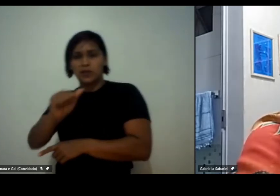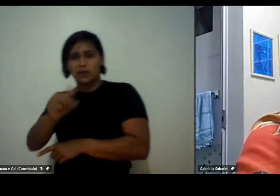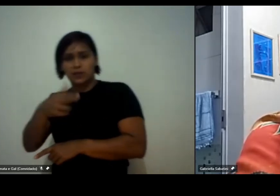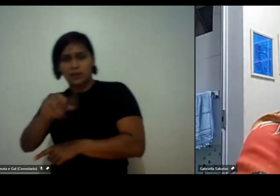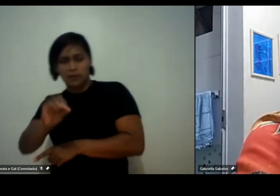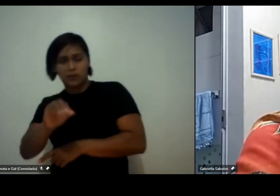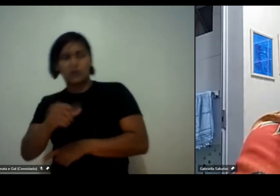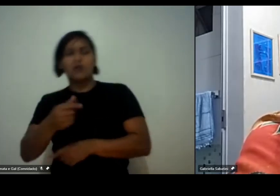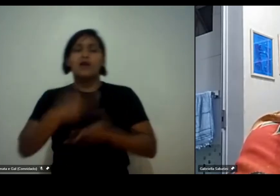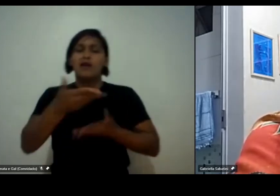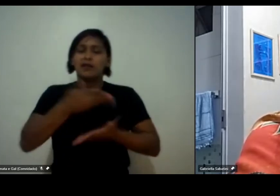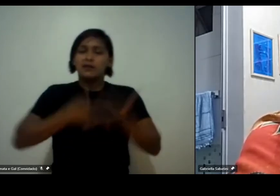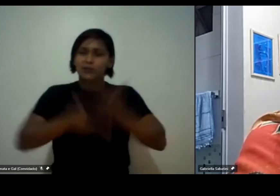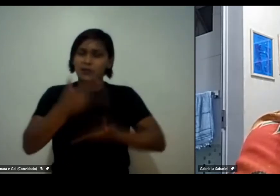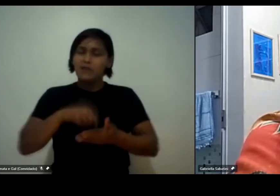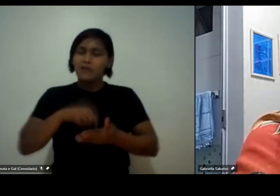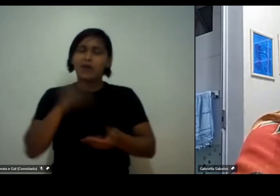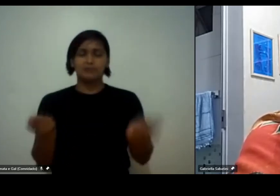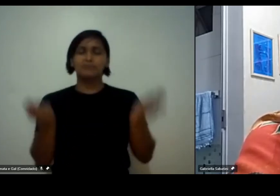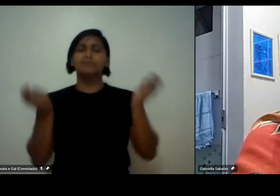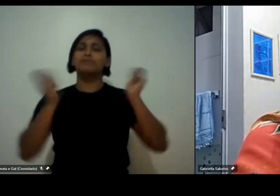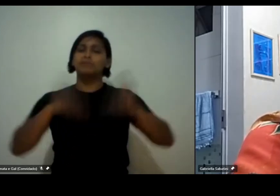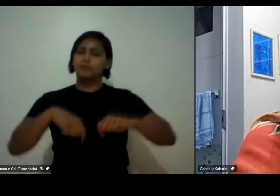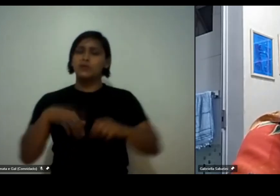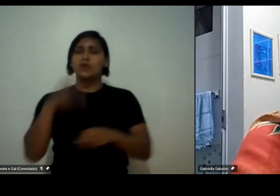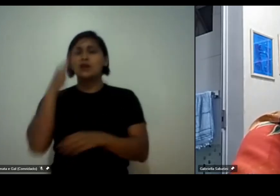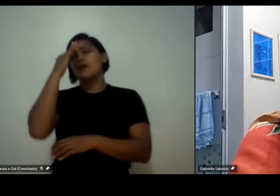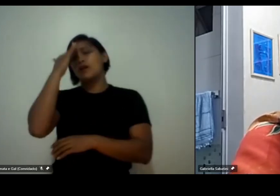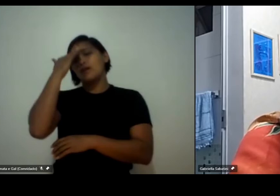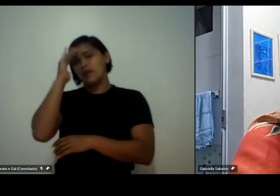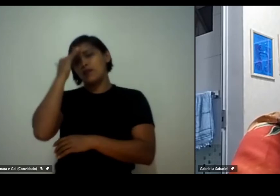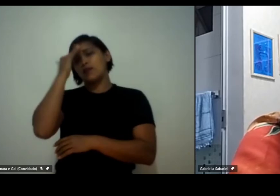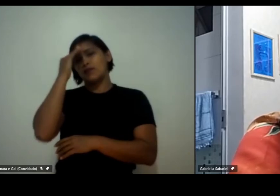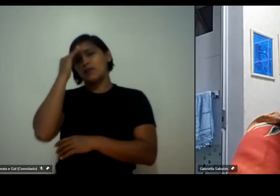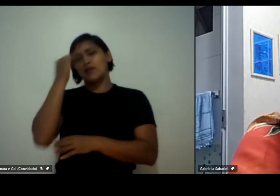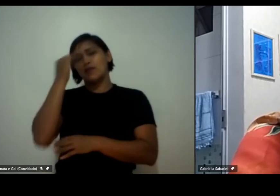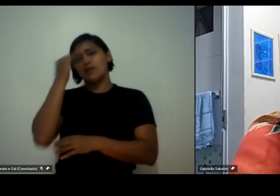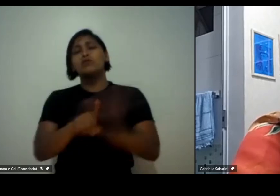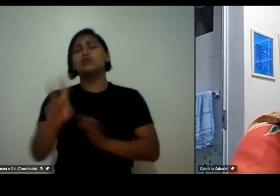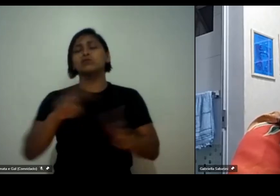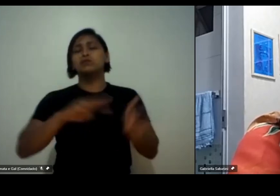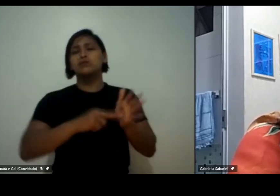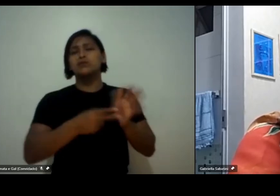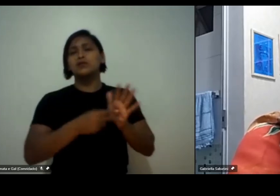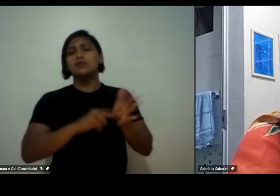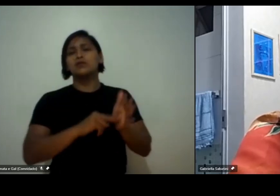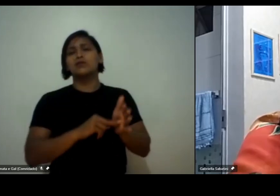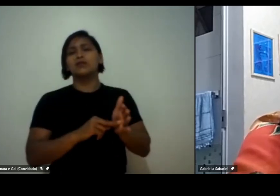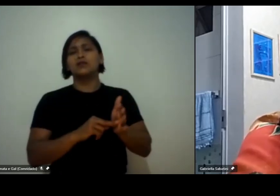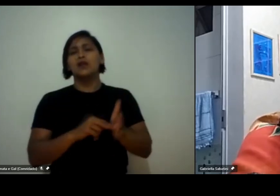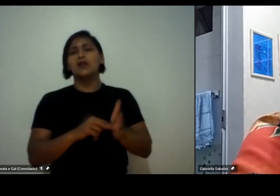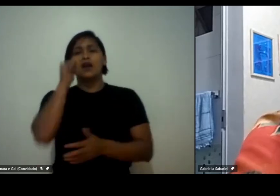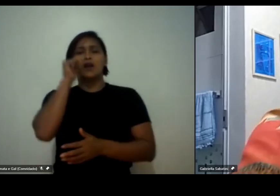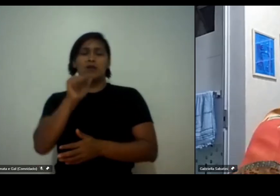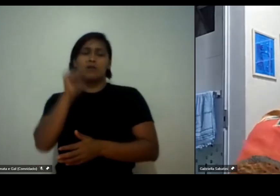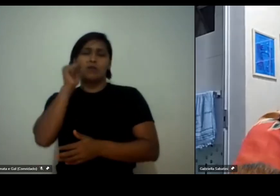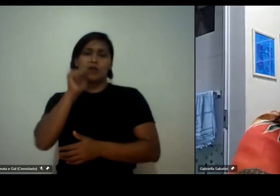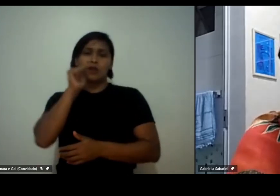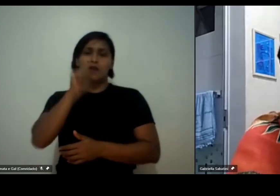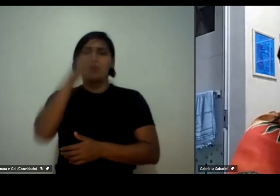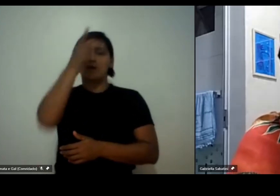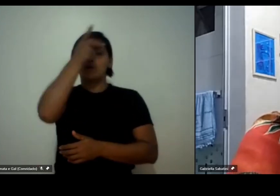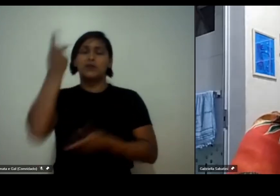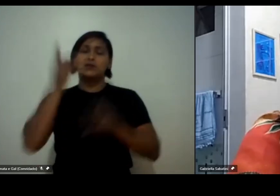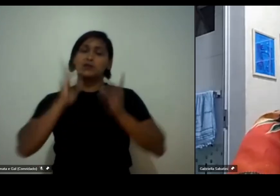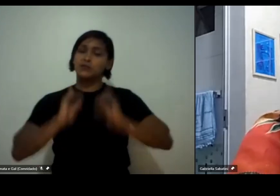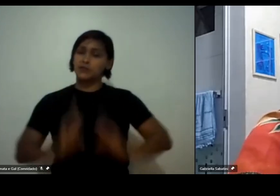através dele que é possível entender a questão sobre o significado significado de ser mulher, ser pessoa com